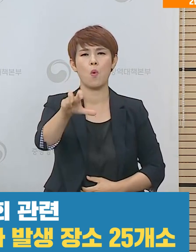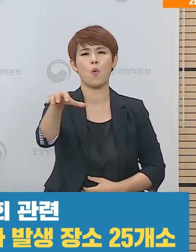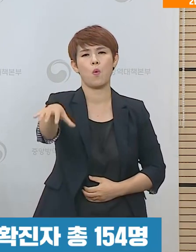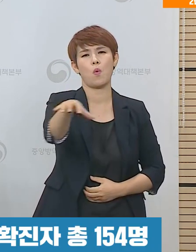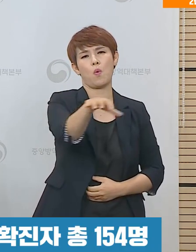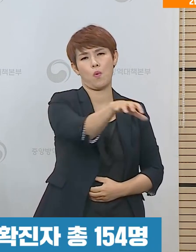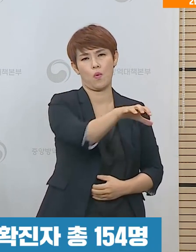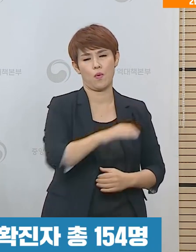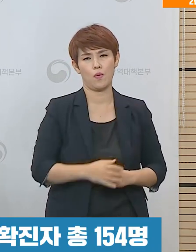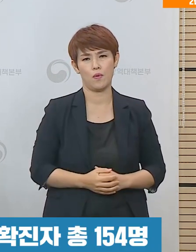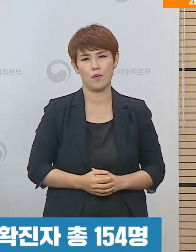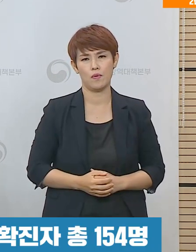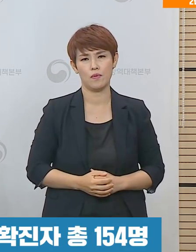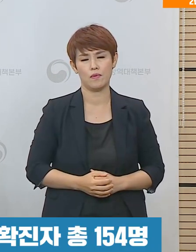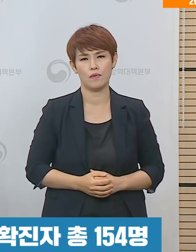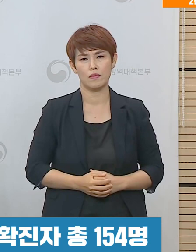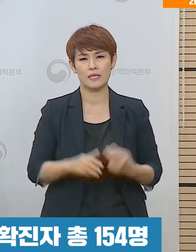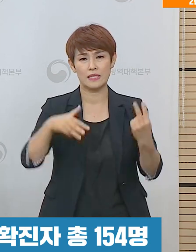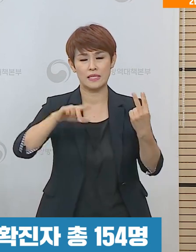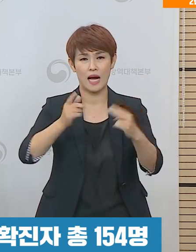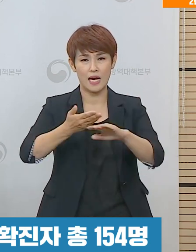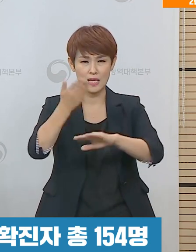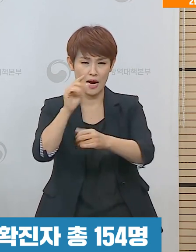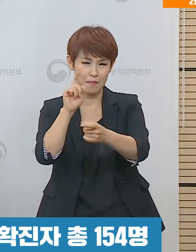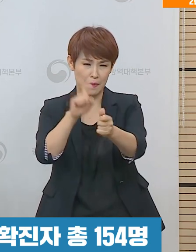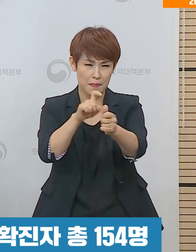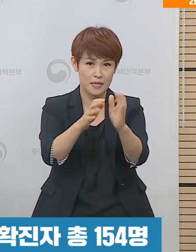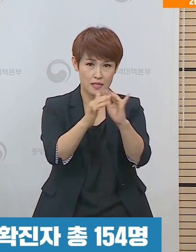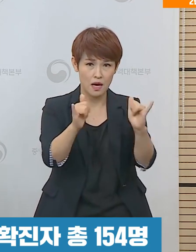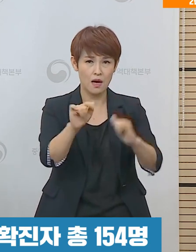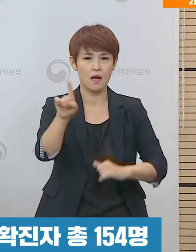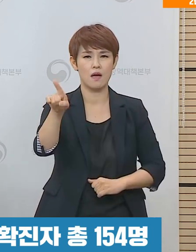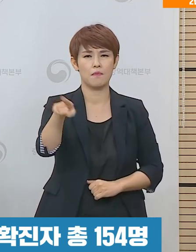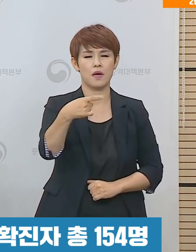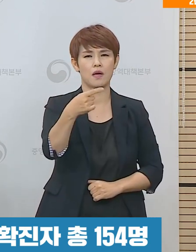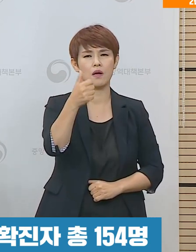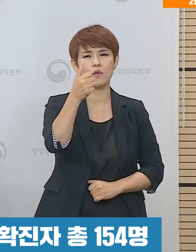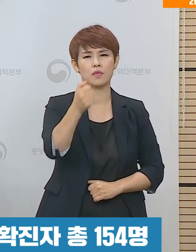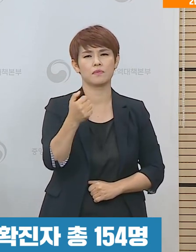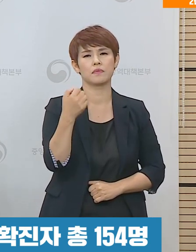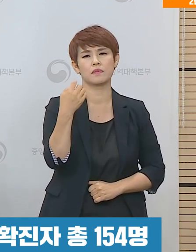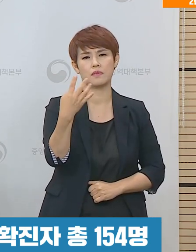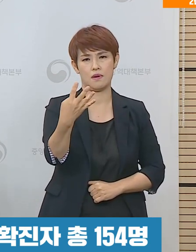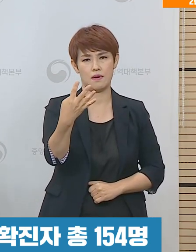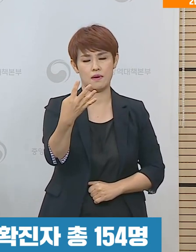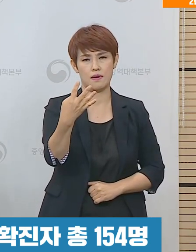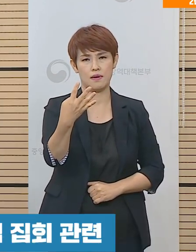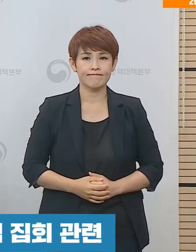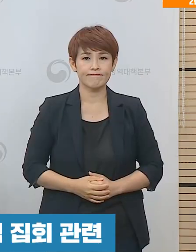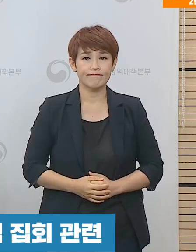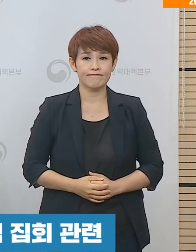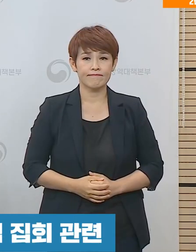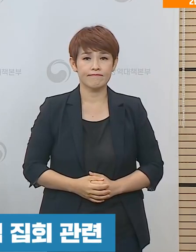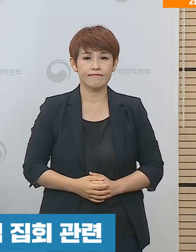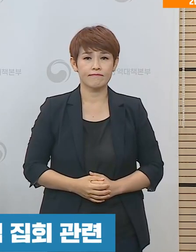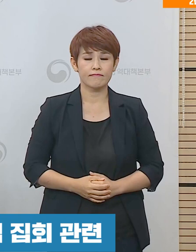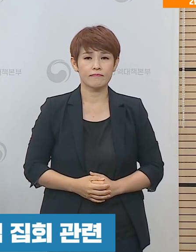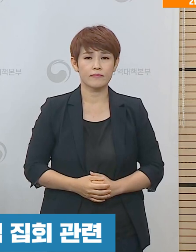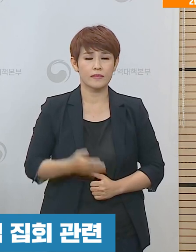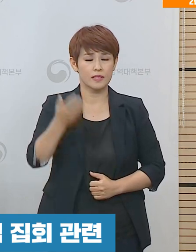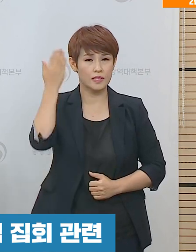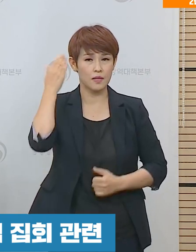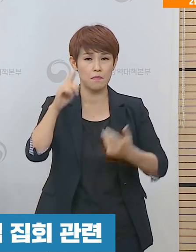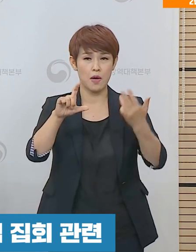25개소이고 2차 이상의 확진자는 총 154명이 발견되었습니다. 지난